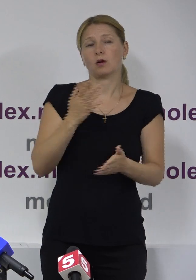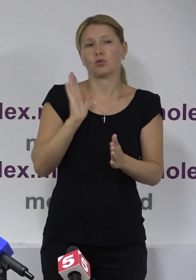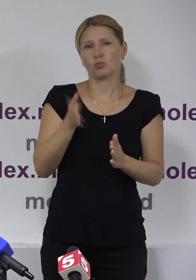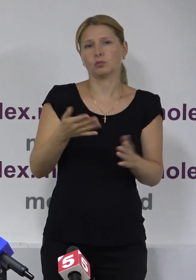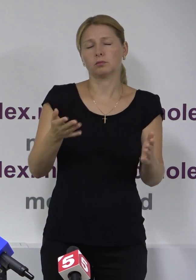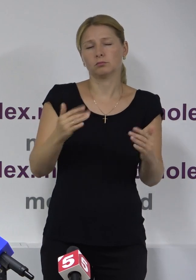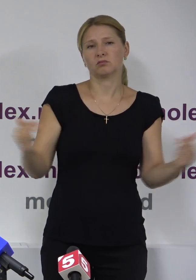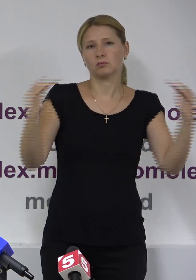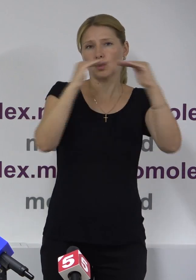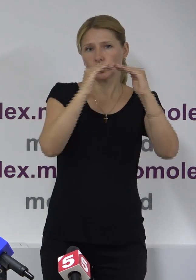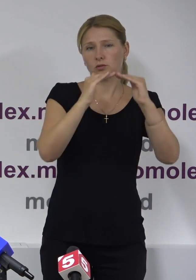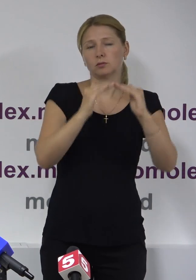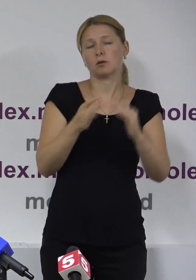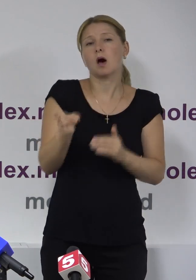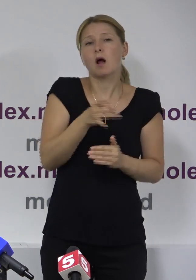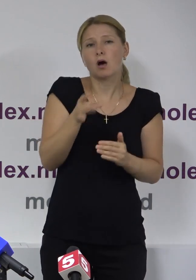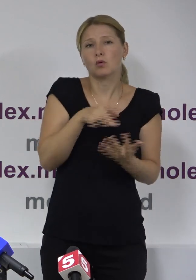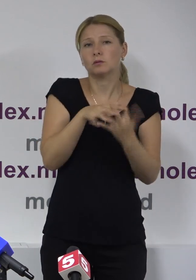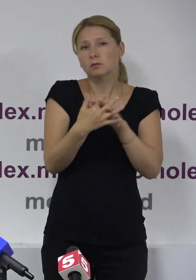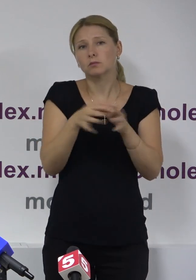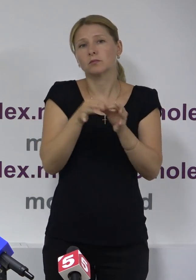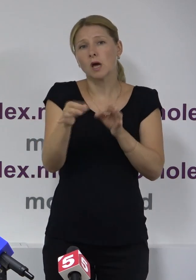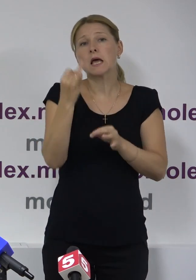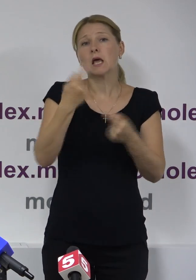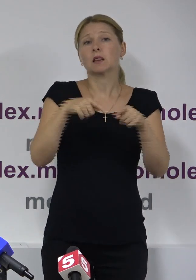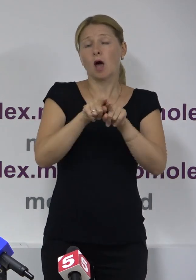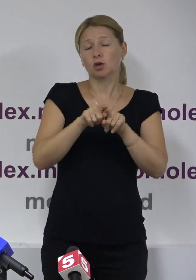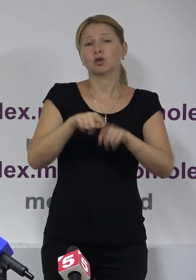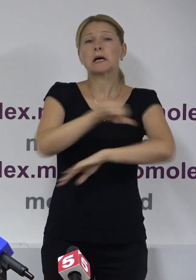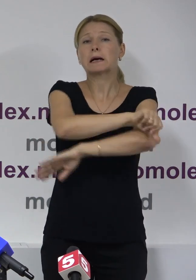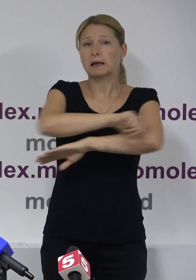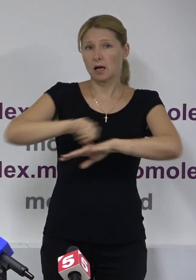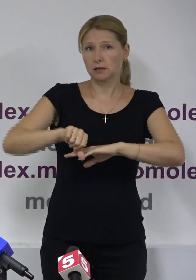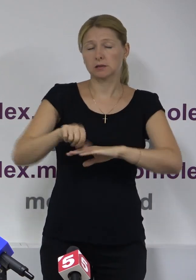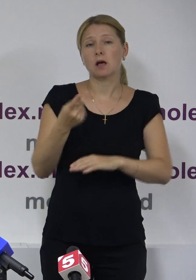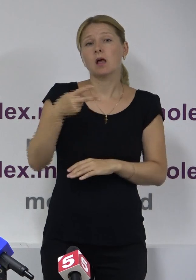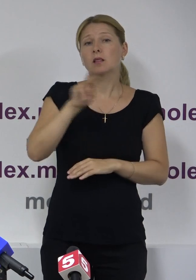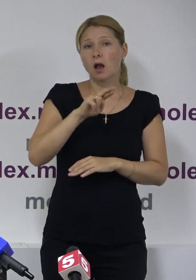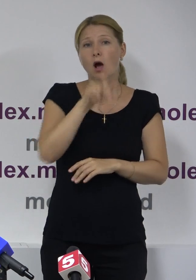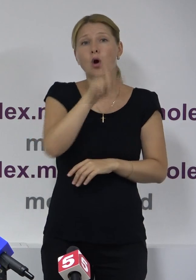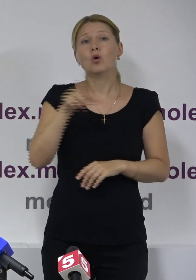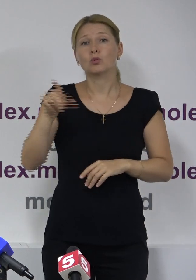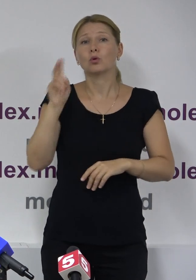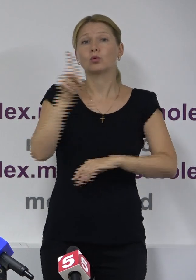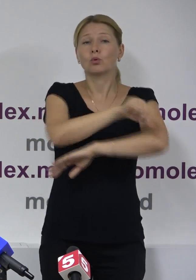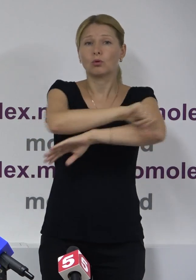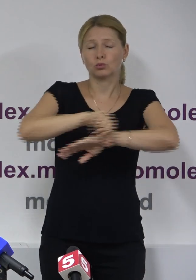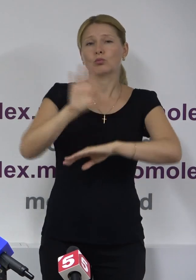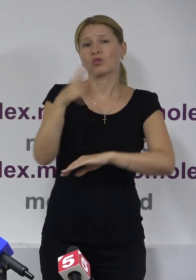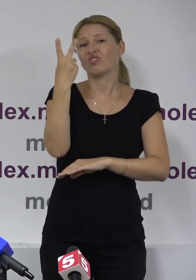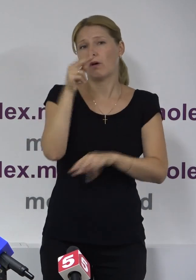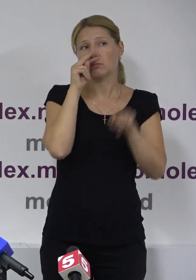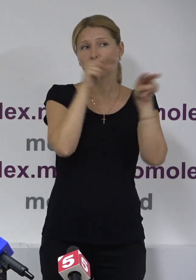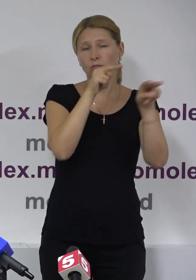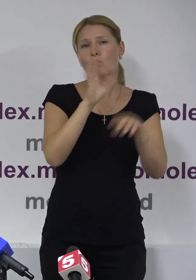țării, dar și în diaspora. Pentru diaspora vom avea 2 observatori pe termen lung care vor acoperi